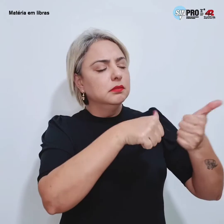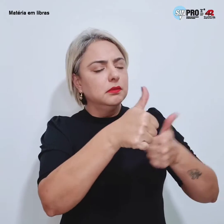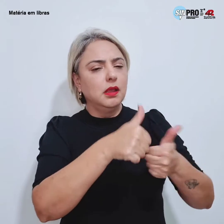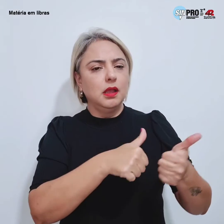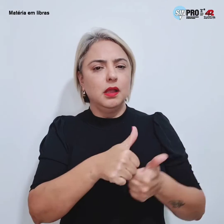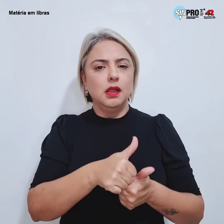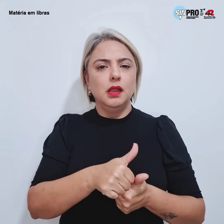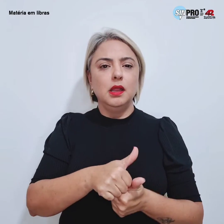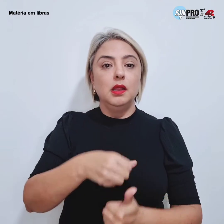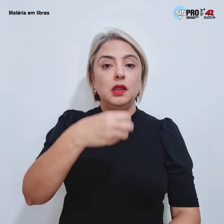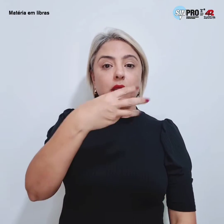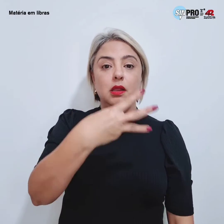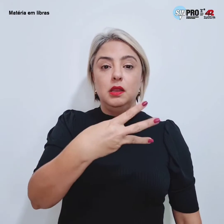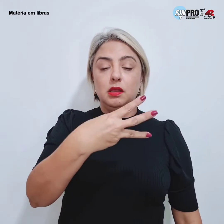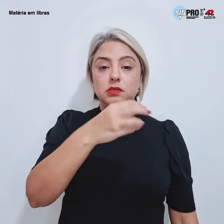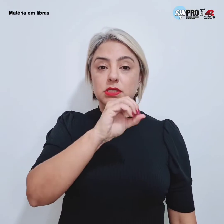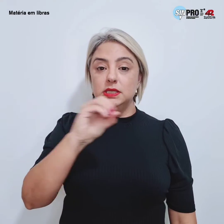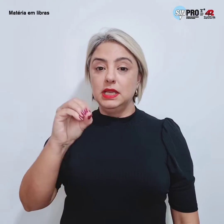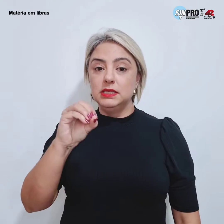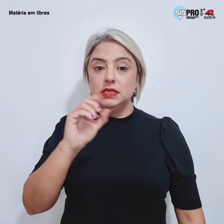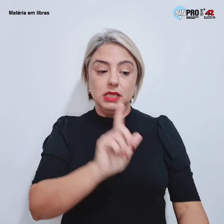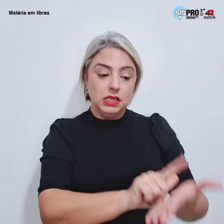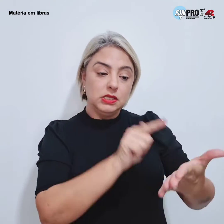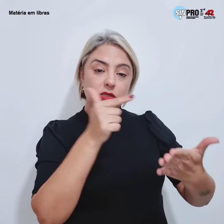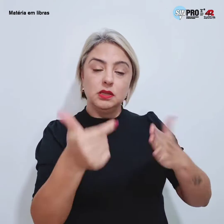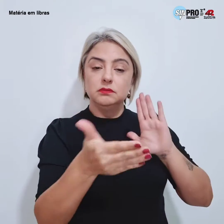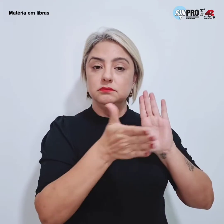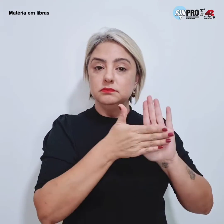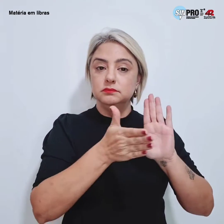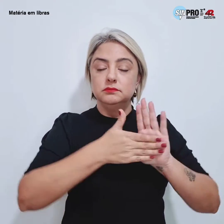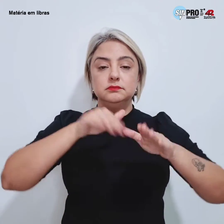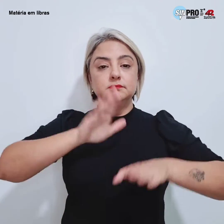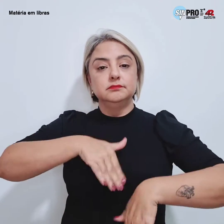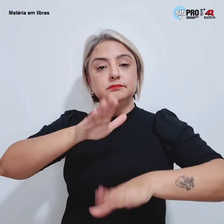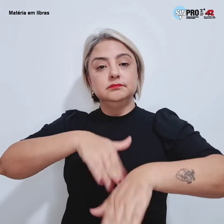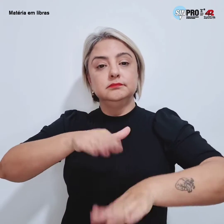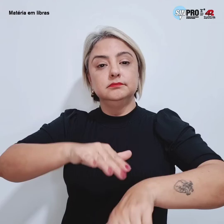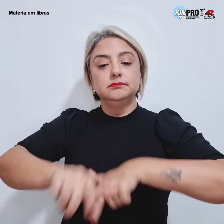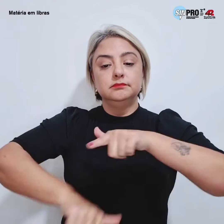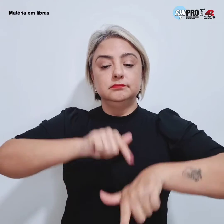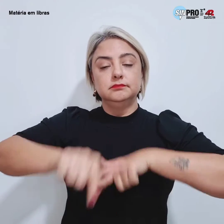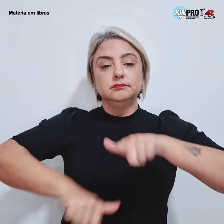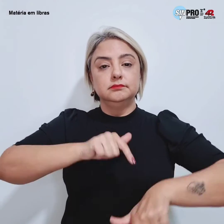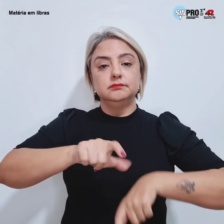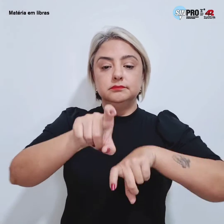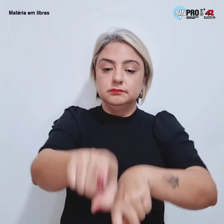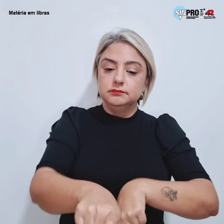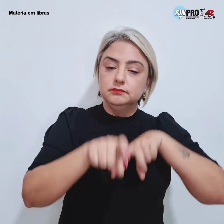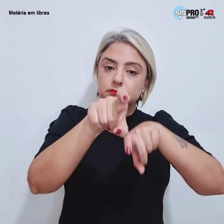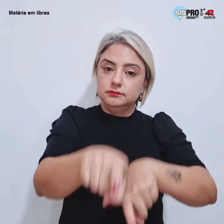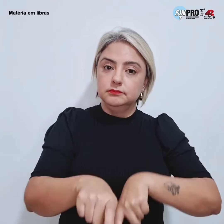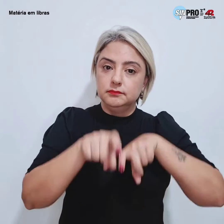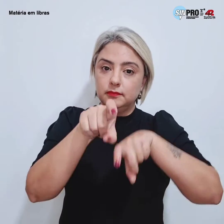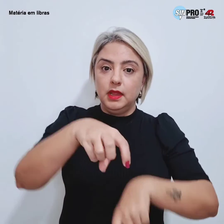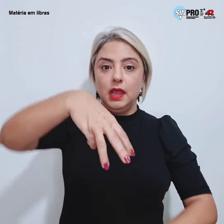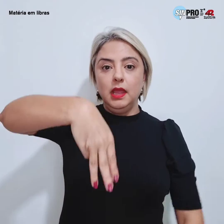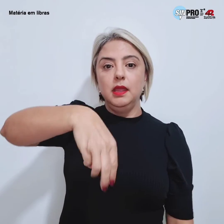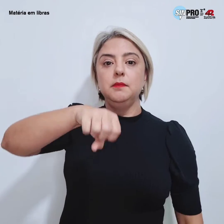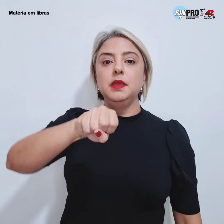de 300 matérias sobre o movimento dos trabalhadores rurais sem terra, publicados